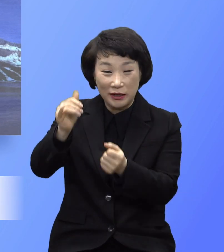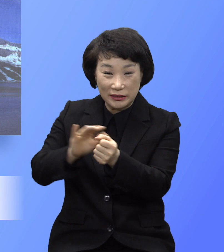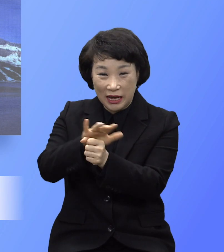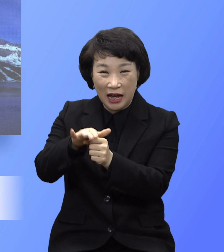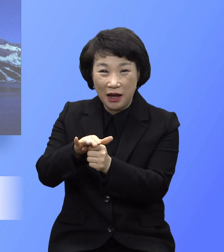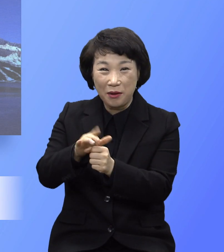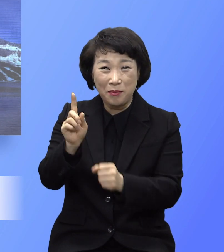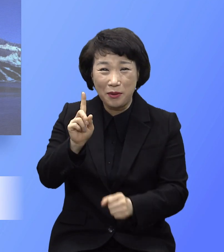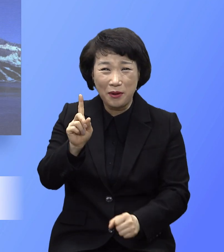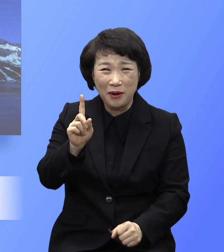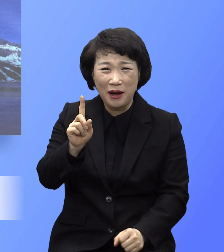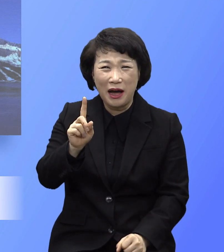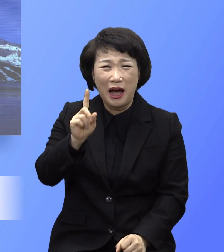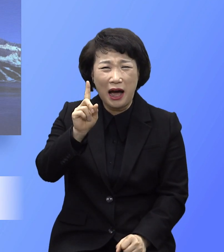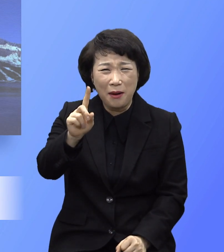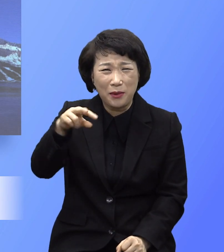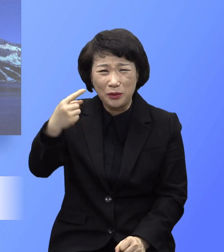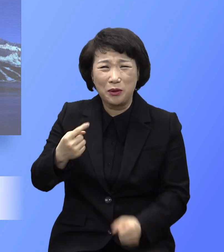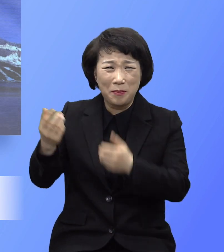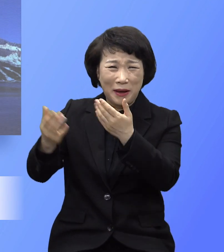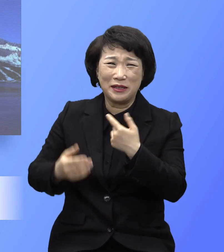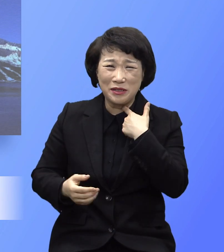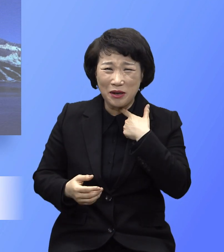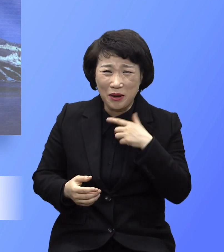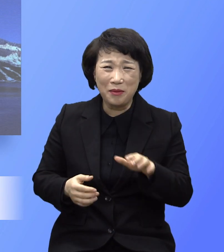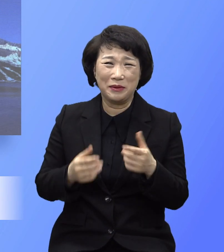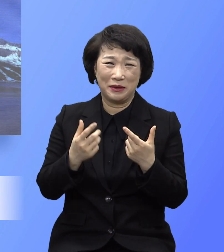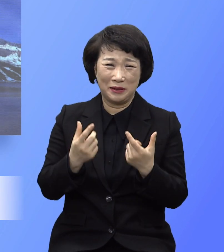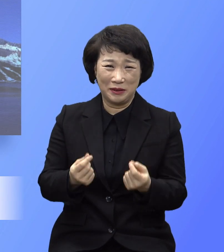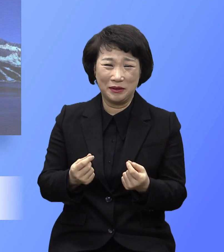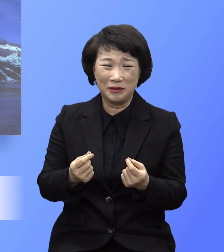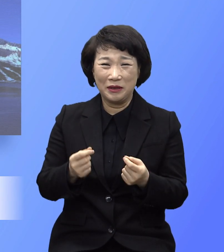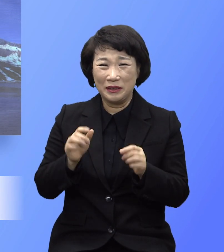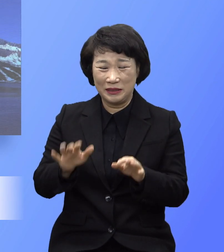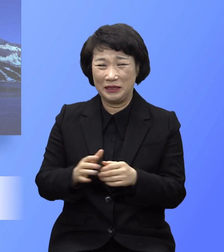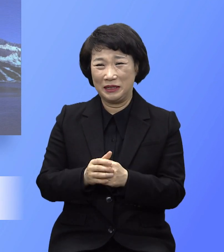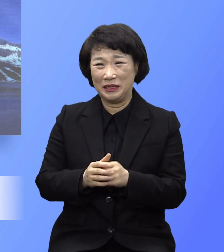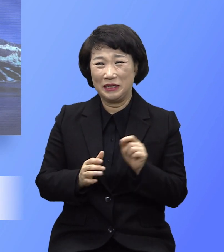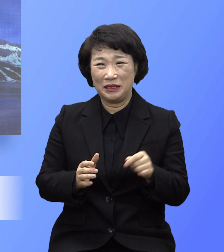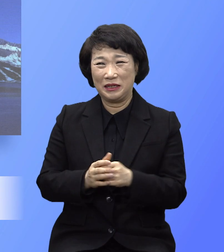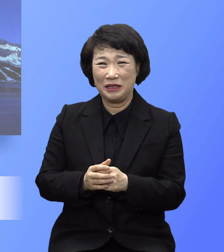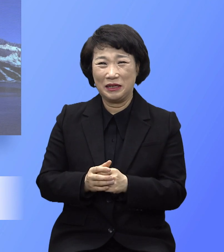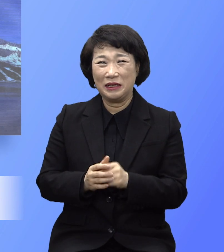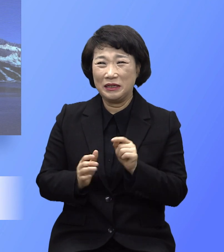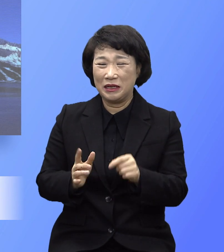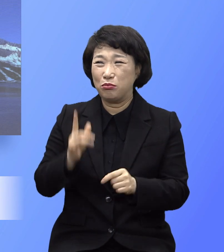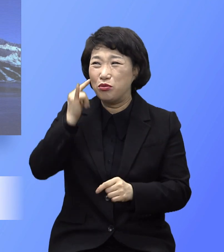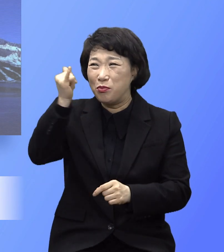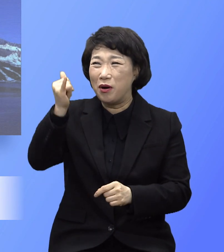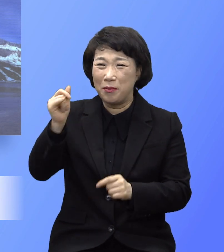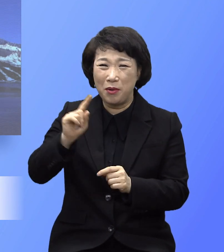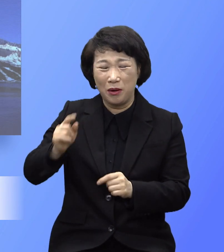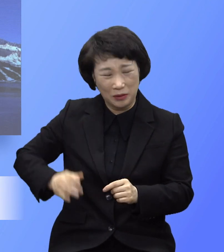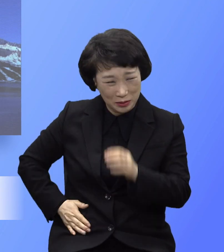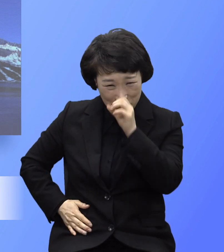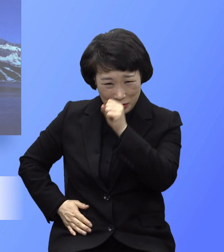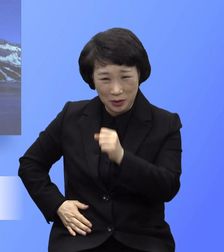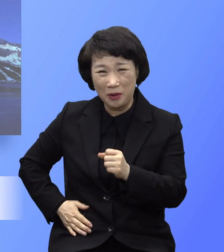사랑을 한 번도 받아본 경험이 없는 사람이 부모에게 인심